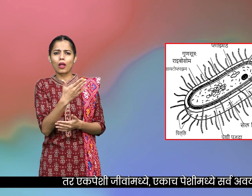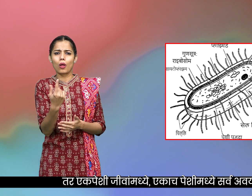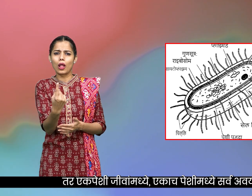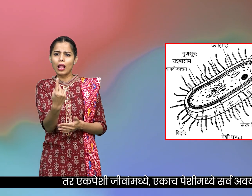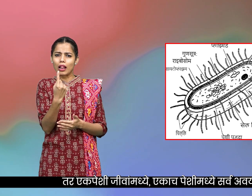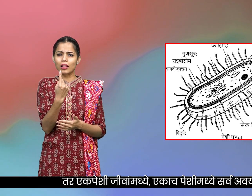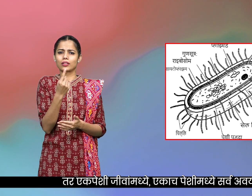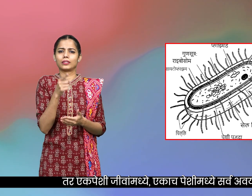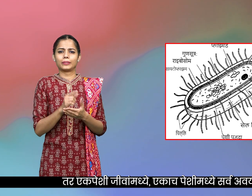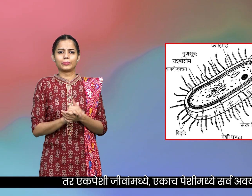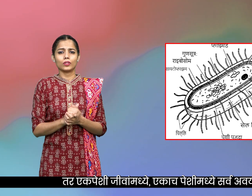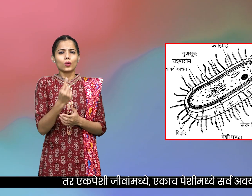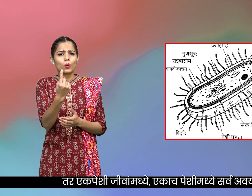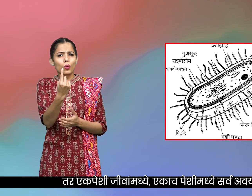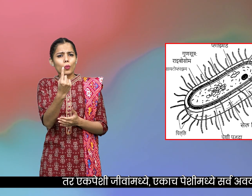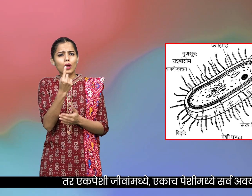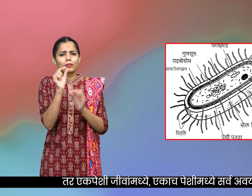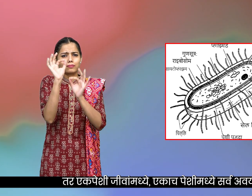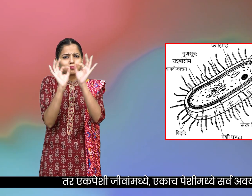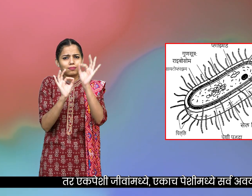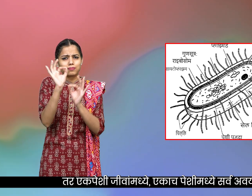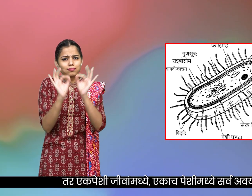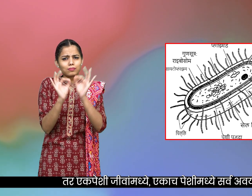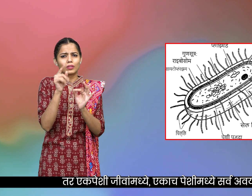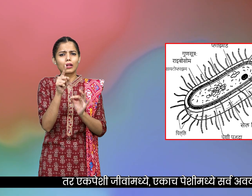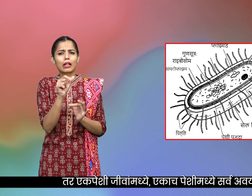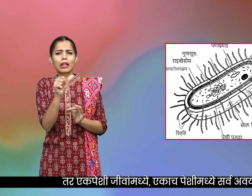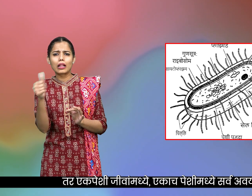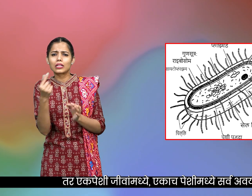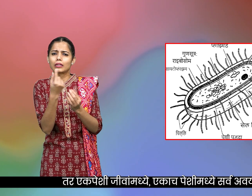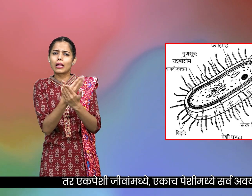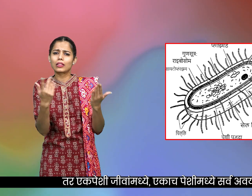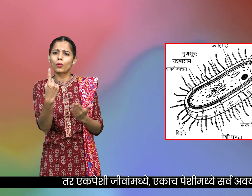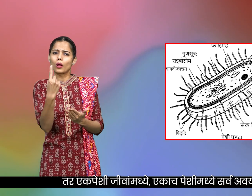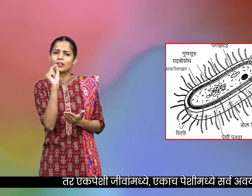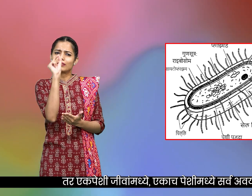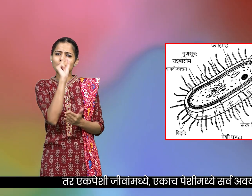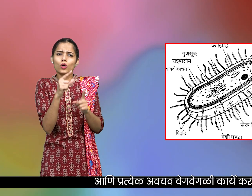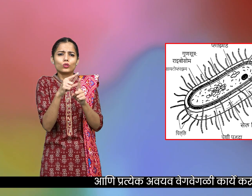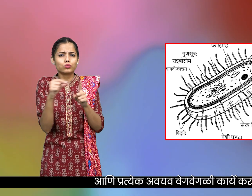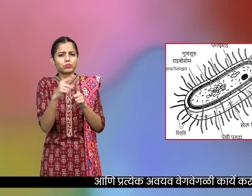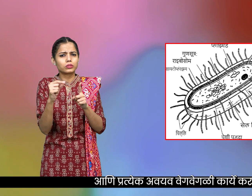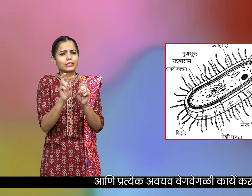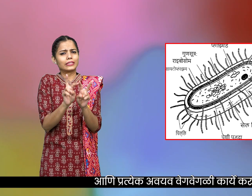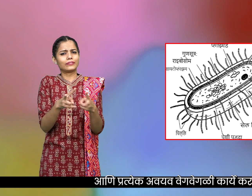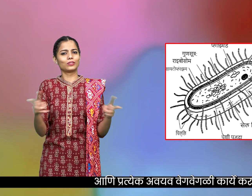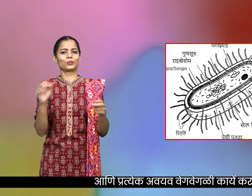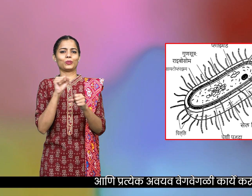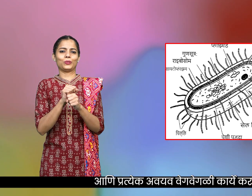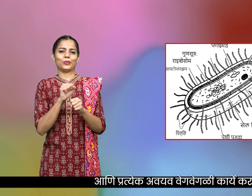तर एक पेशी जीवामध्ये एकाच पेशीमध्ये सर्व अवयव असतात आणि प्रत्येक अवयव